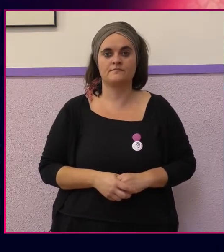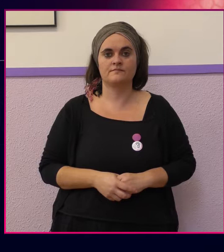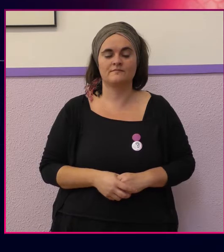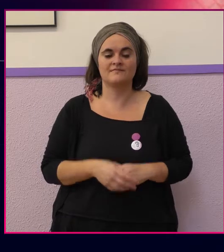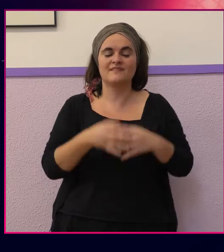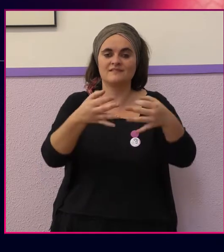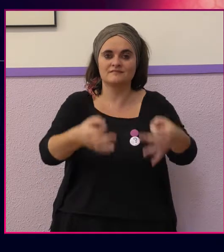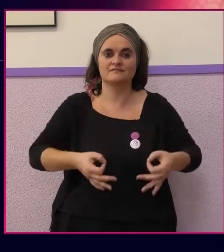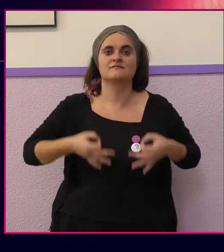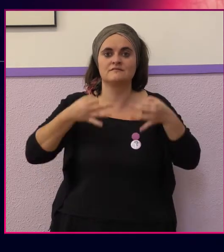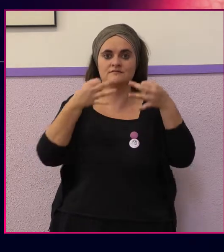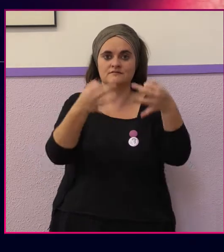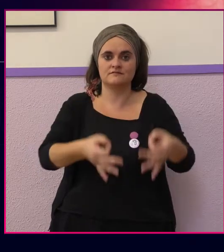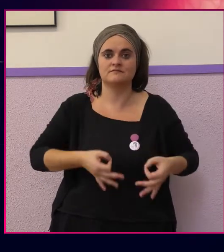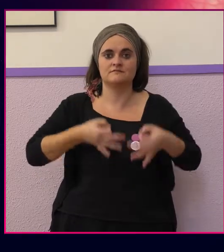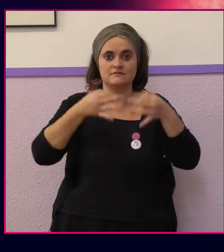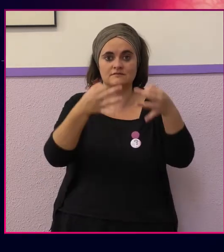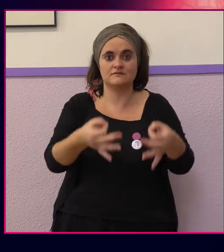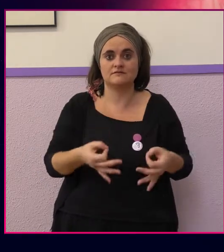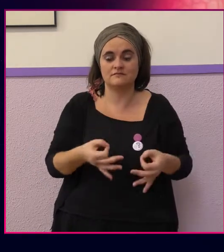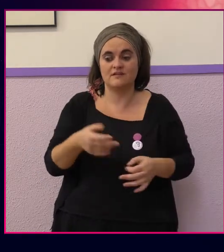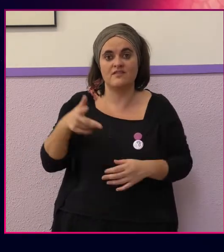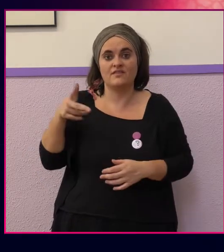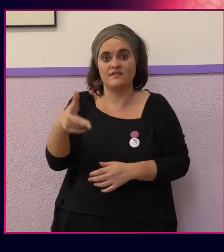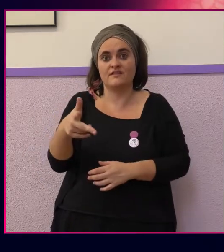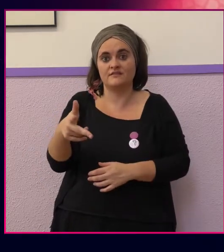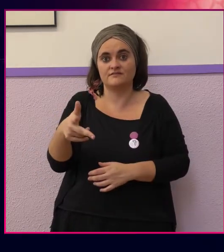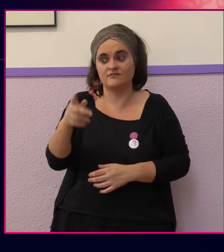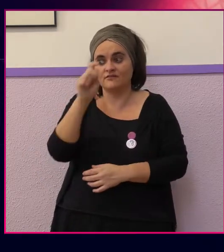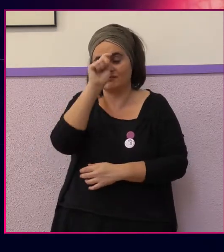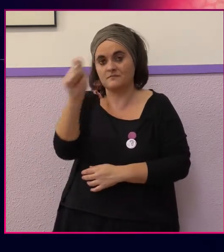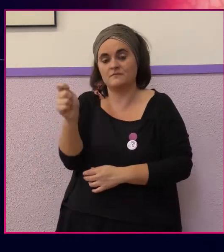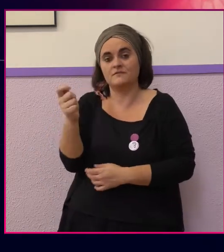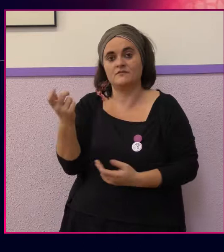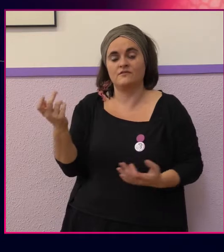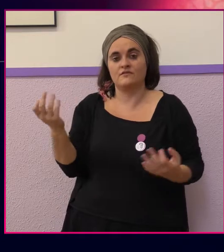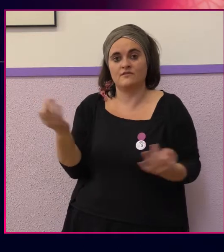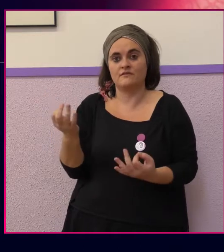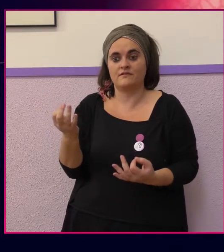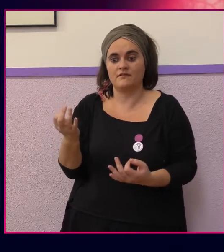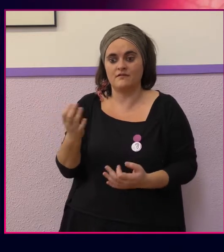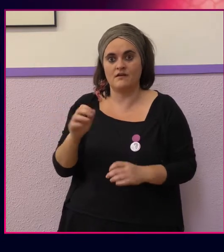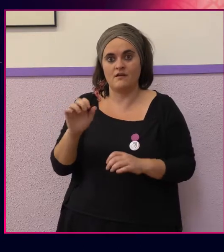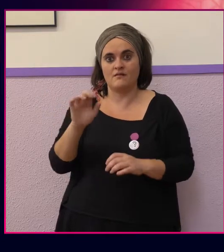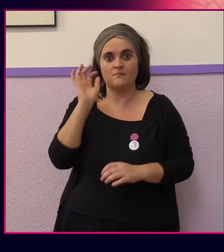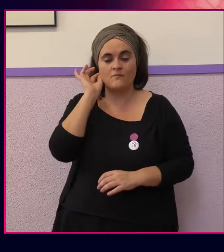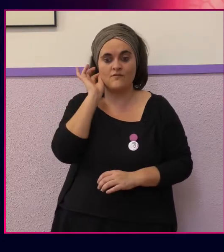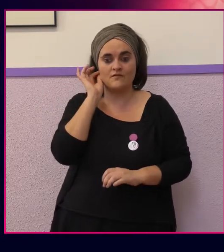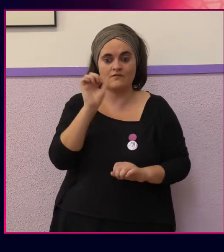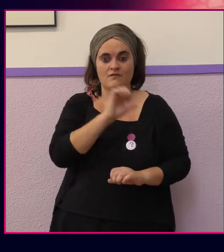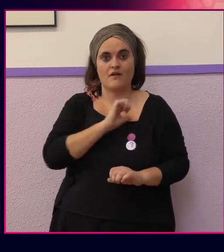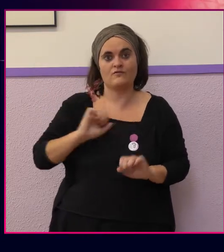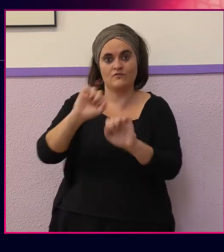defentsarako eskubidea beti errespetatu behar da. Eta emakumeei laguntza